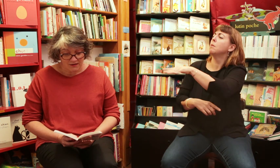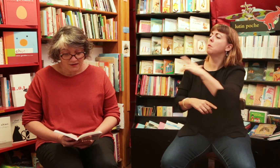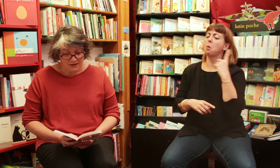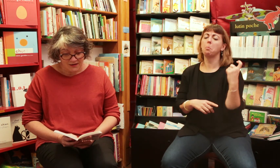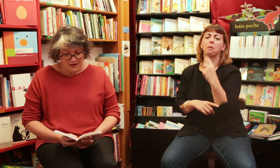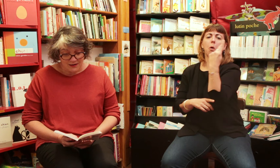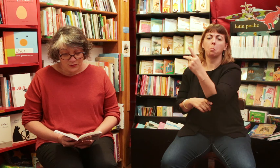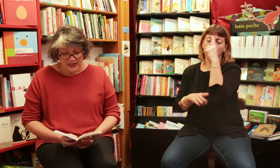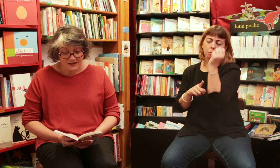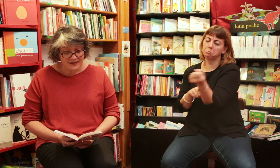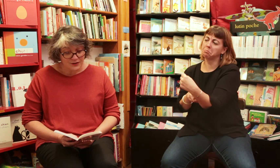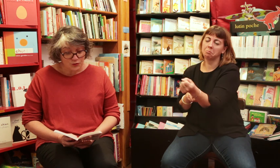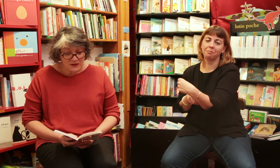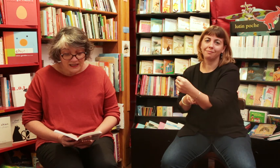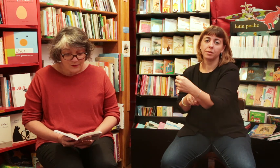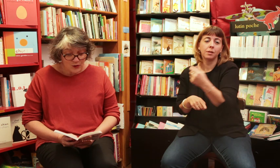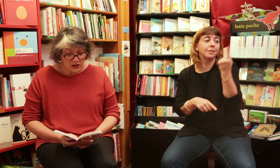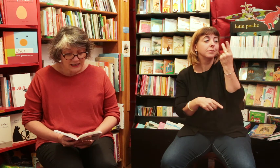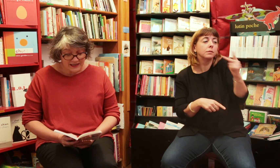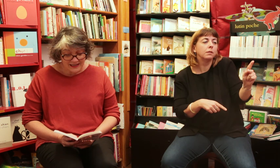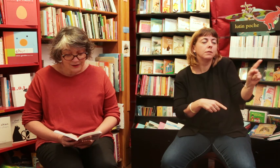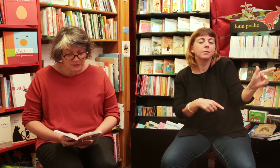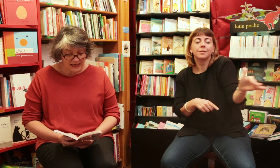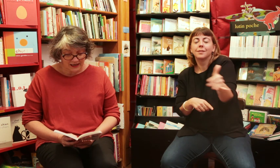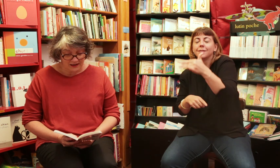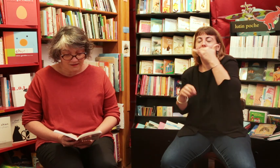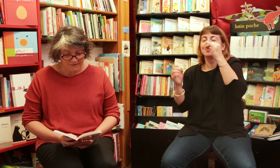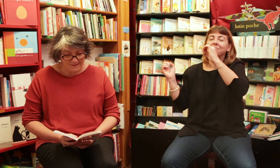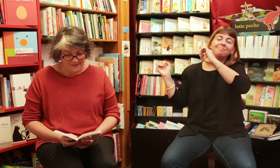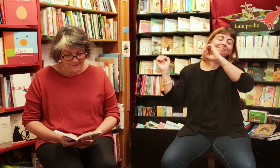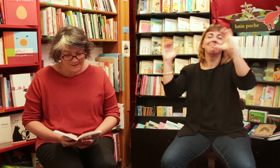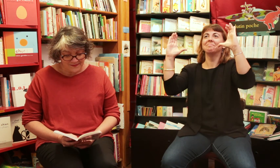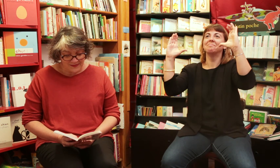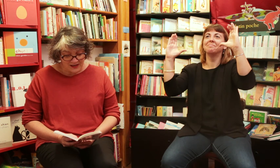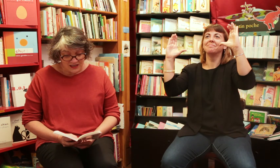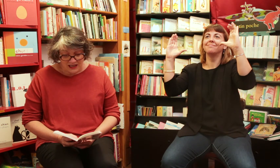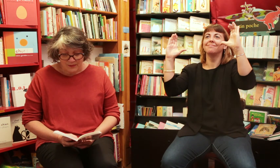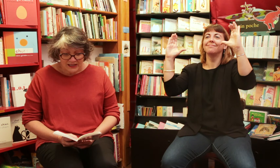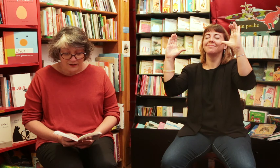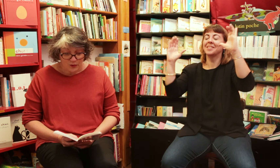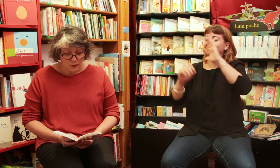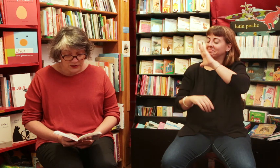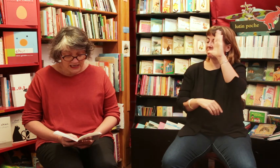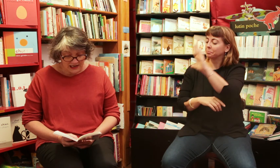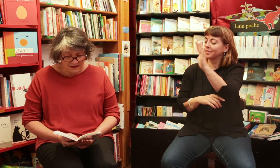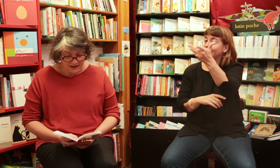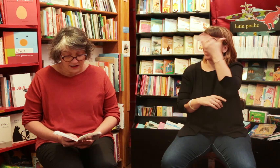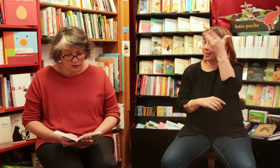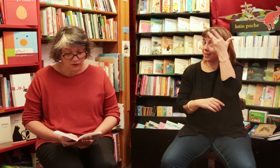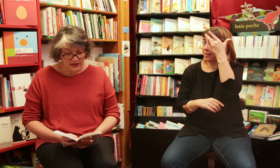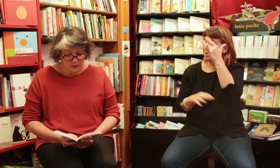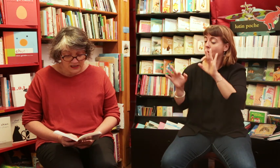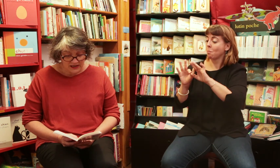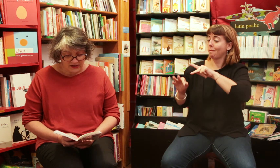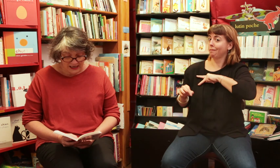filles. Le sien s'est subtilement glissé dans mes narines. J'ai immédiatement pensé à l'été